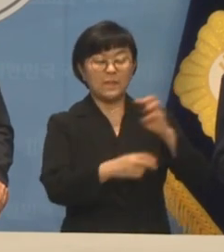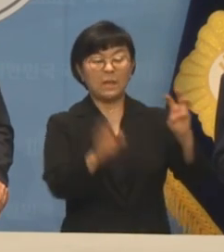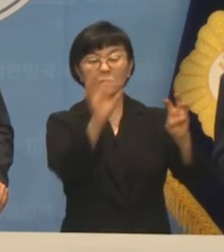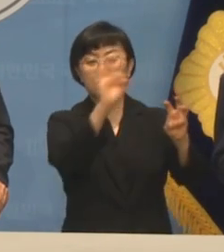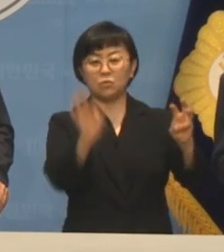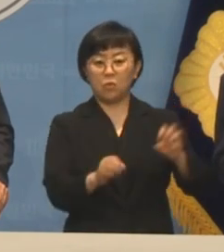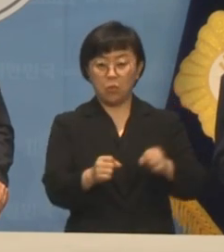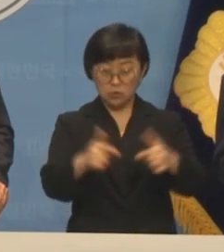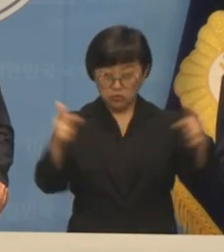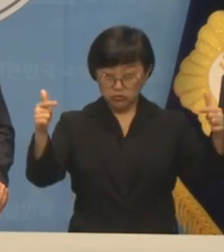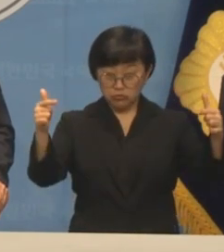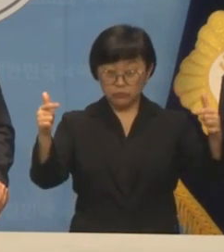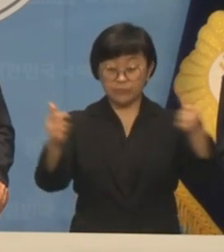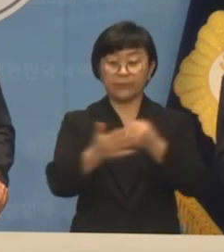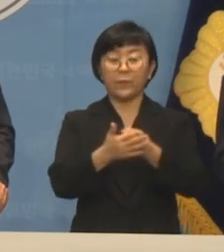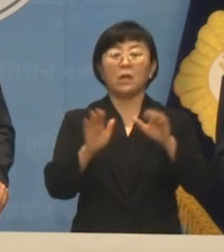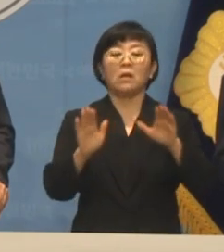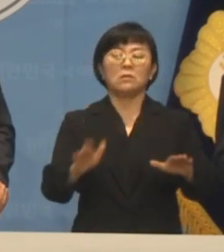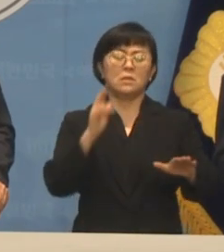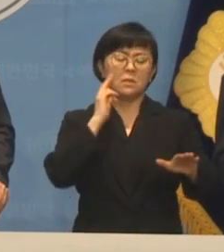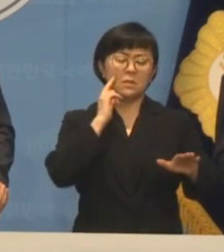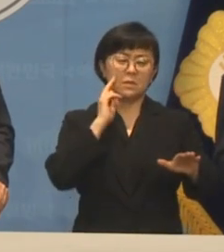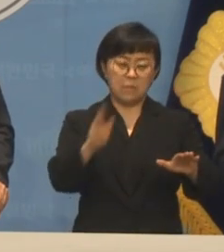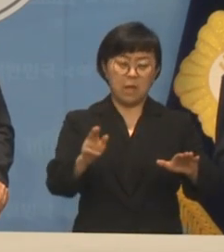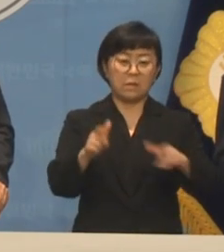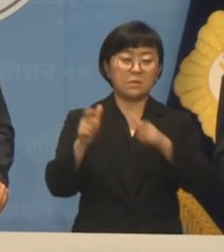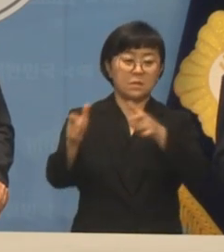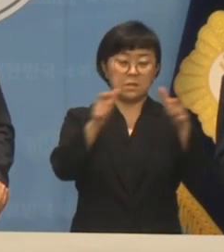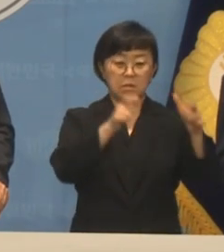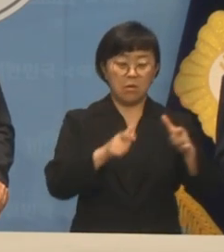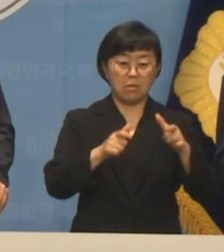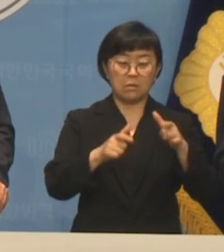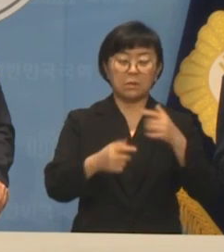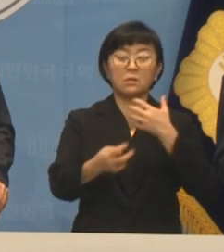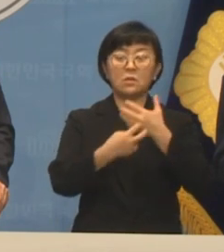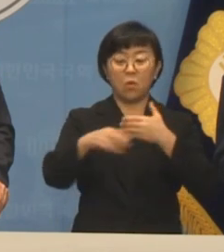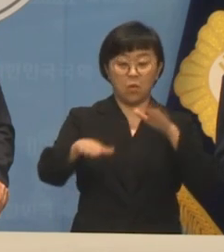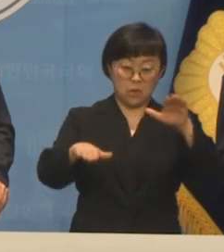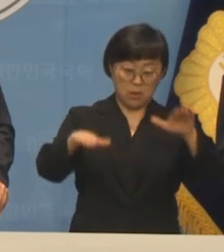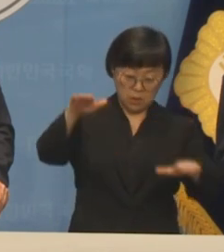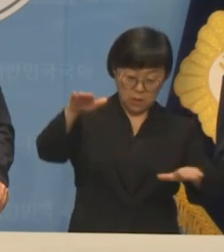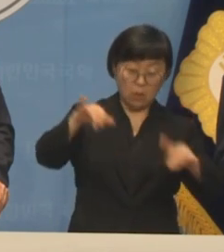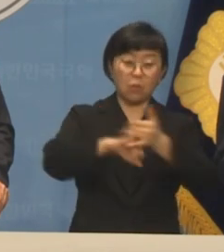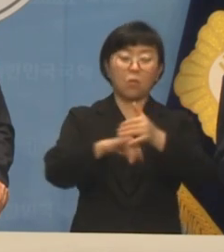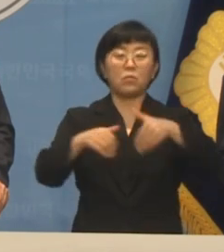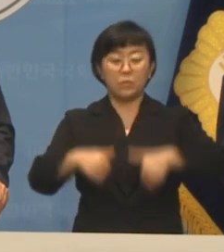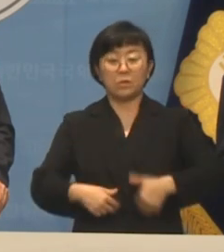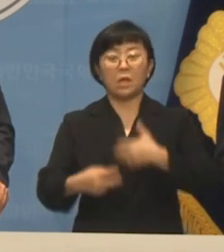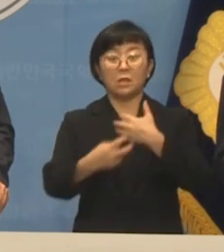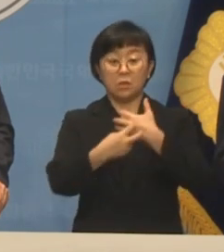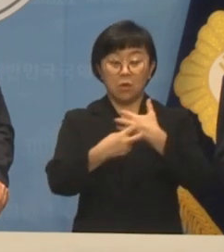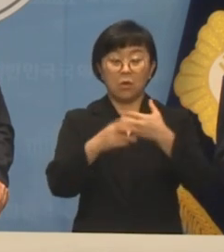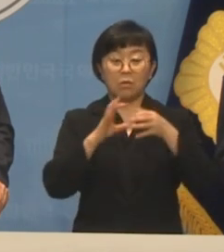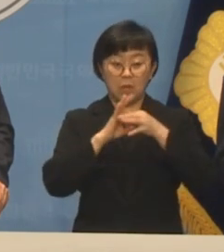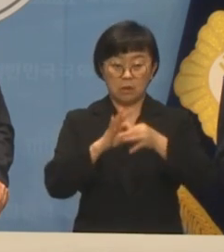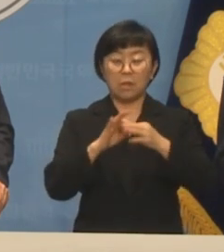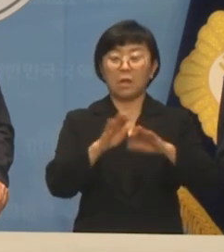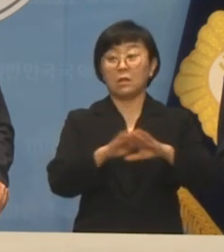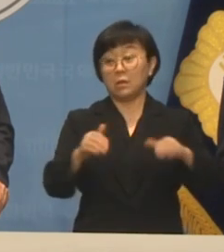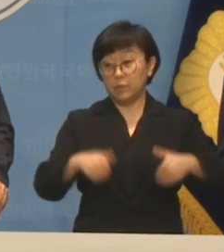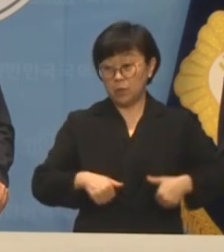이상 확충해서 현재 극심한 지역의료 격차와 필수의료 공백을 해소해야 합니다.